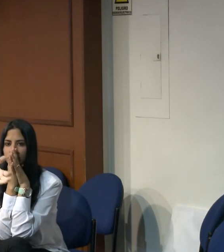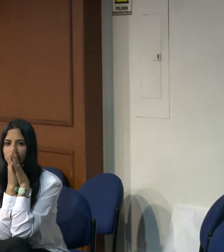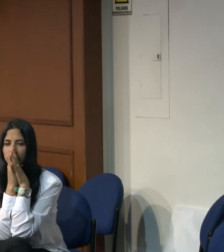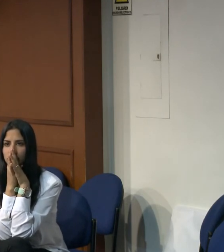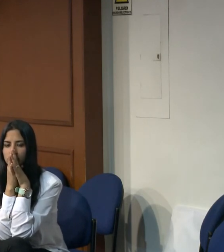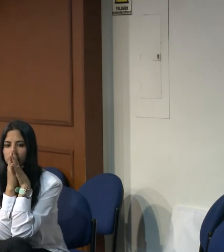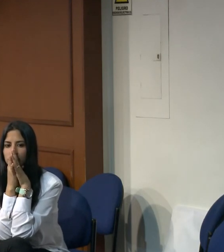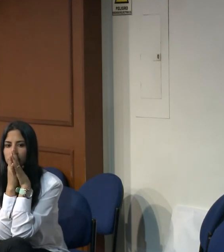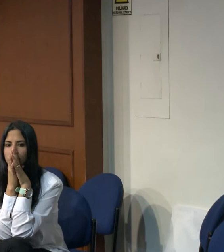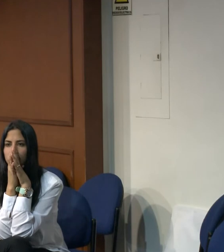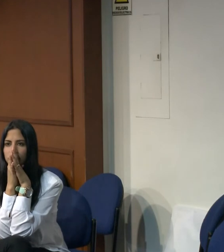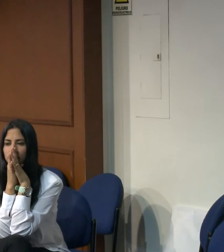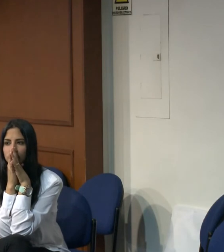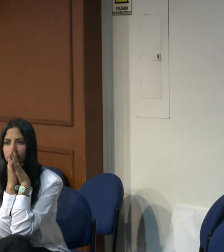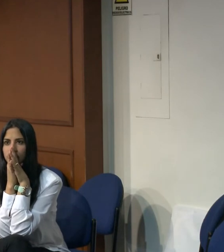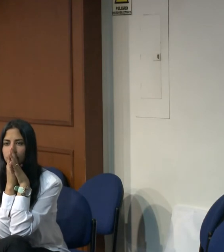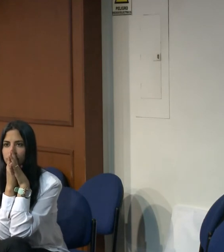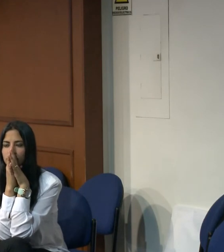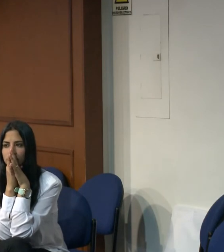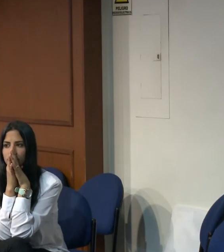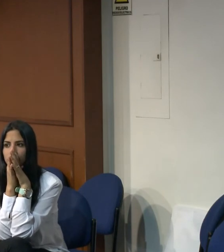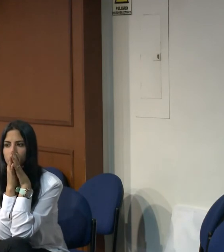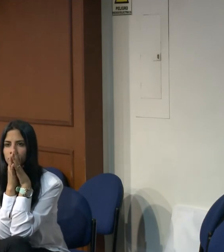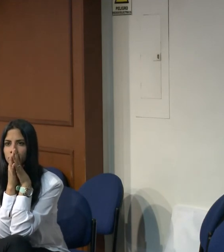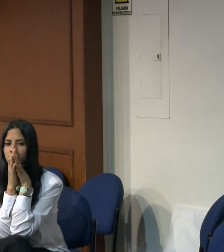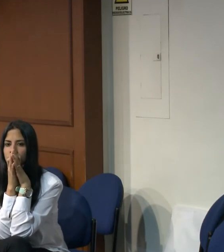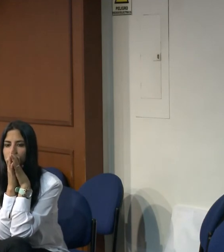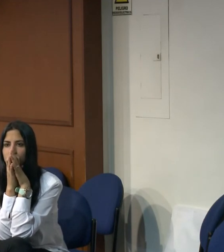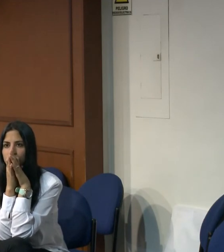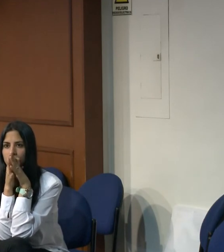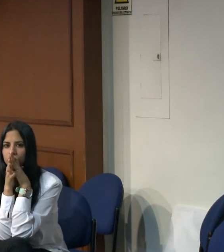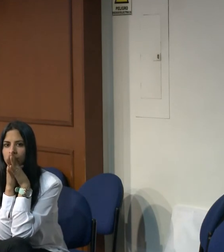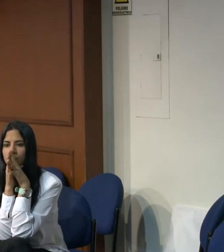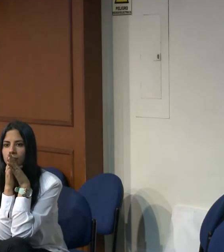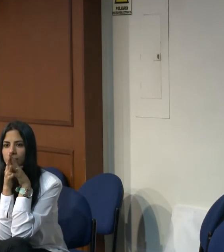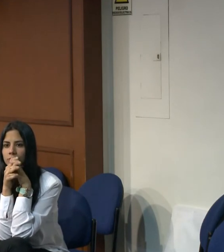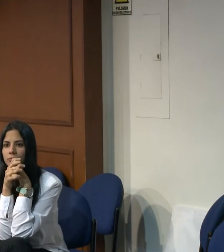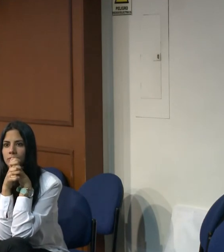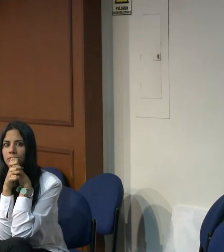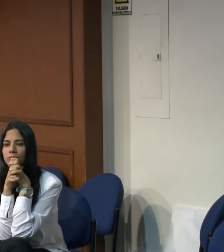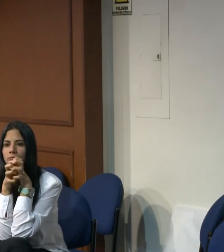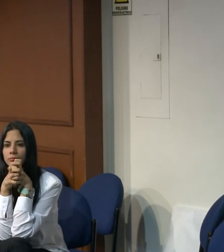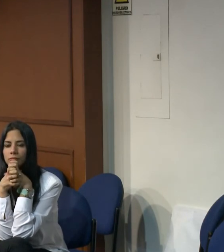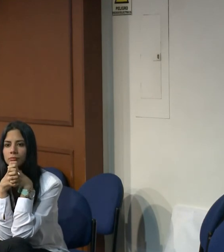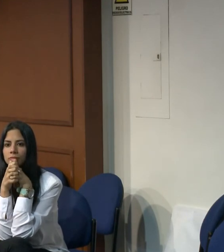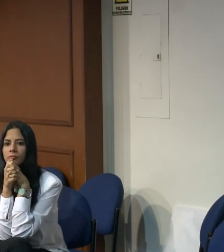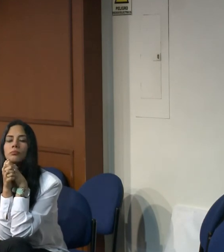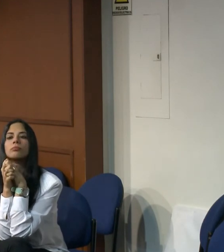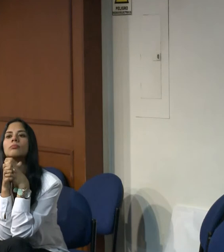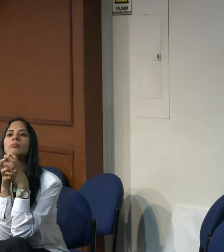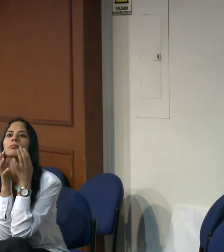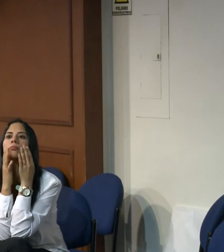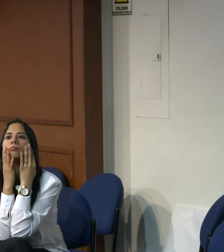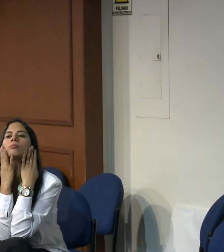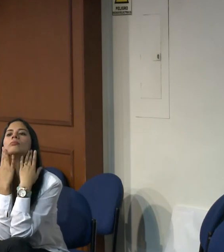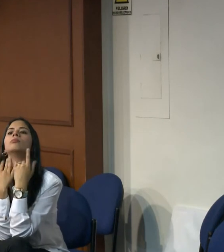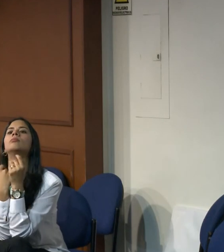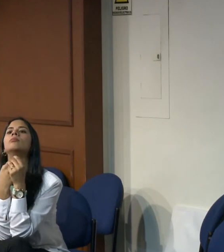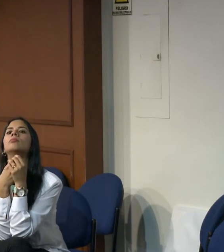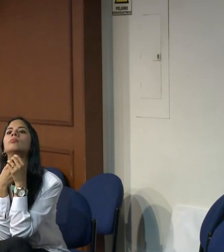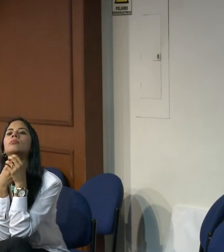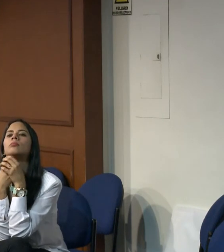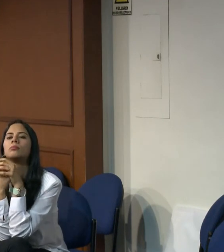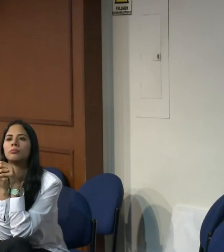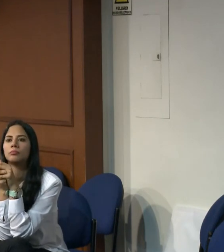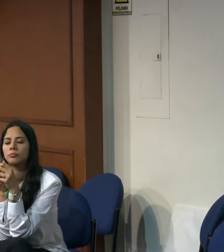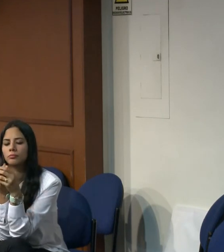están hablando de otras cosas que no van conmigo. Empezar a entender a esa otra persona, reconocer a las personas, reconocer sus culturas, reconocer